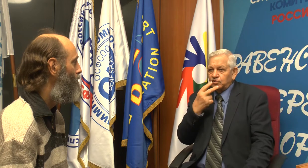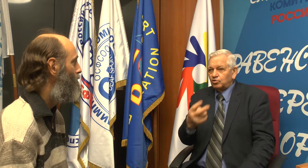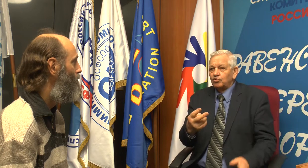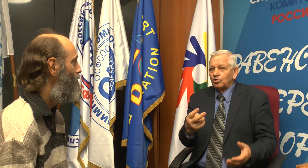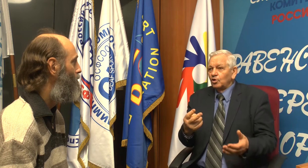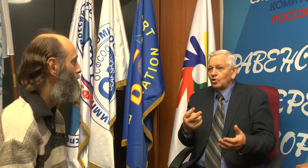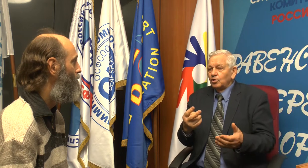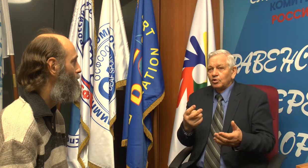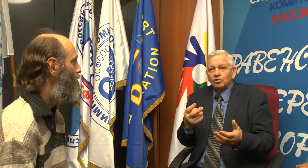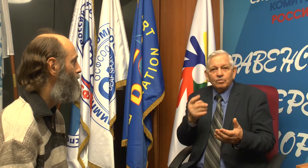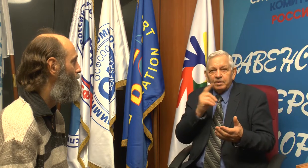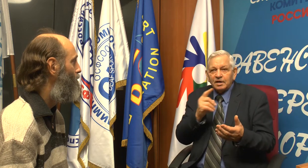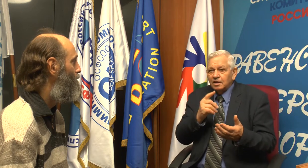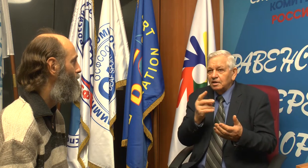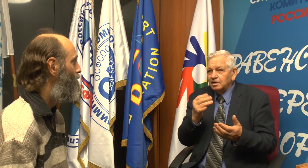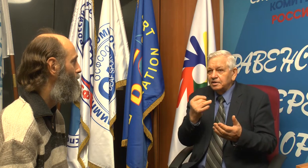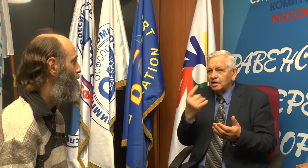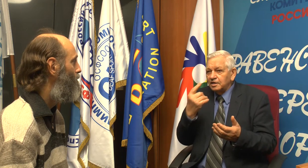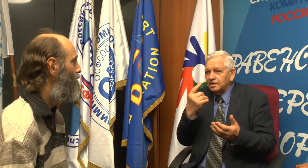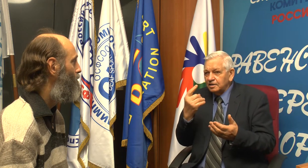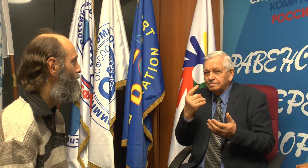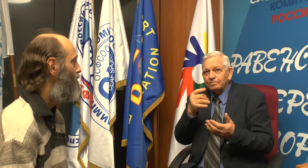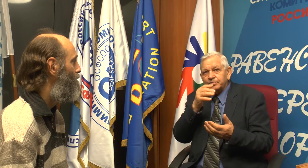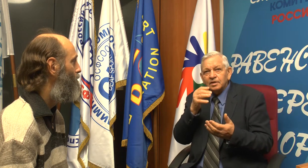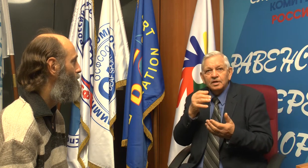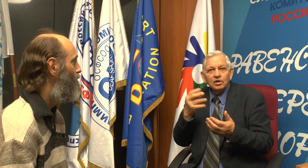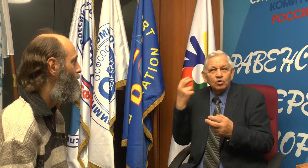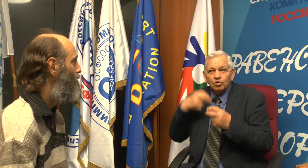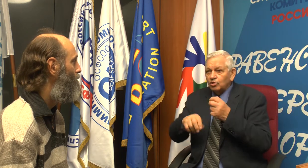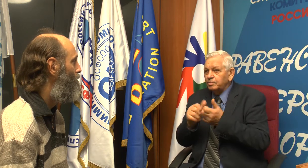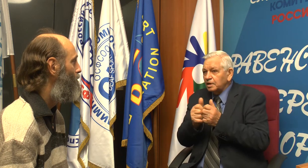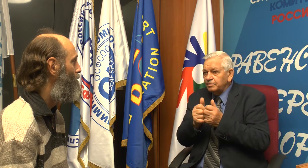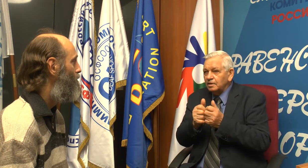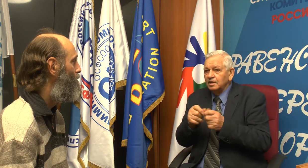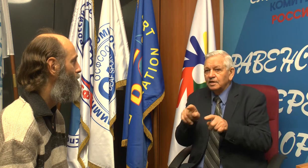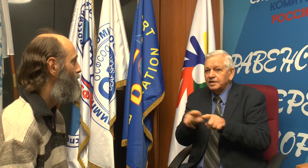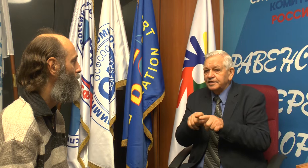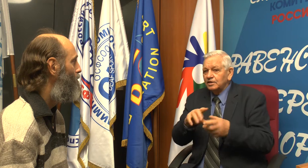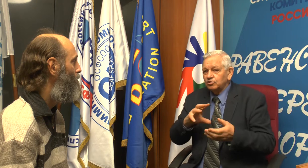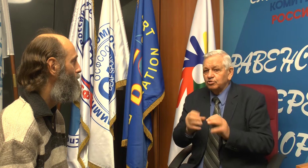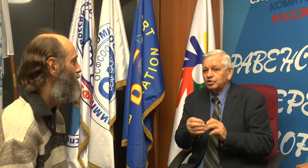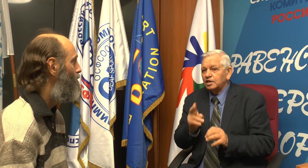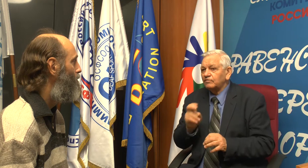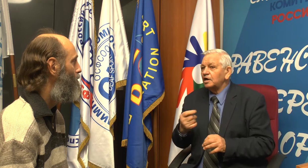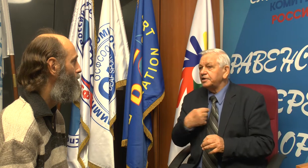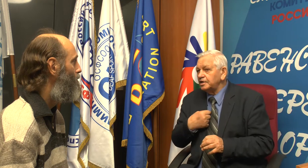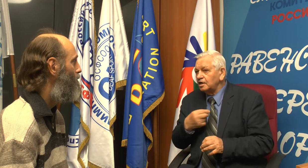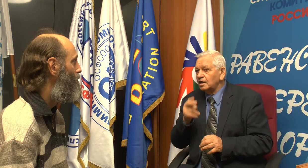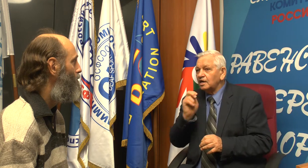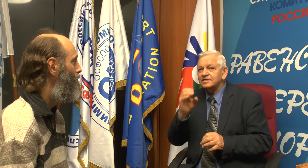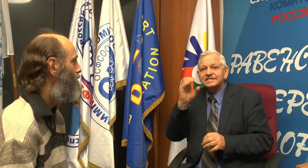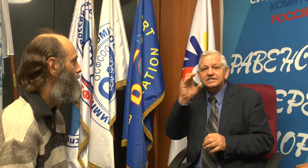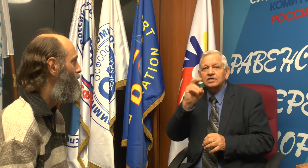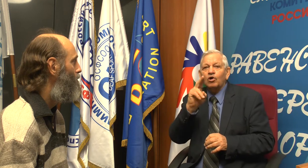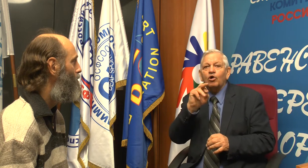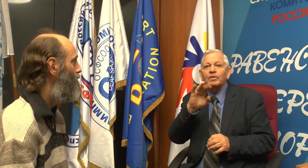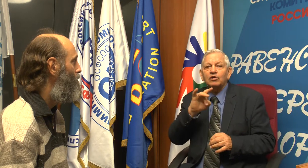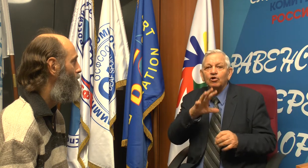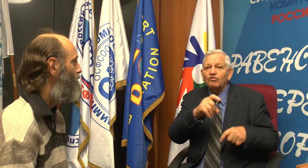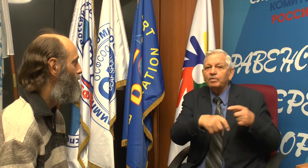вижу, пока ни один глухой спортсмен таких результатов, как я, как Комарохов по